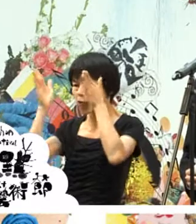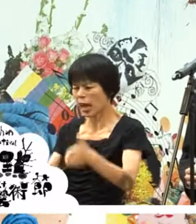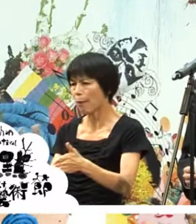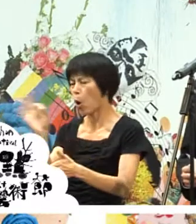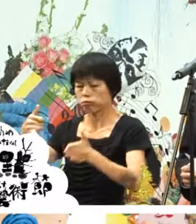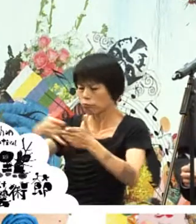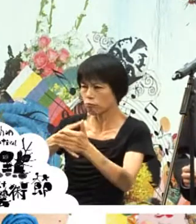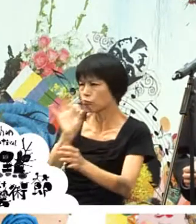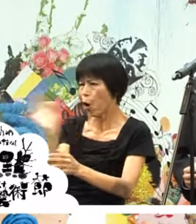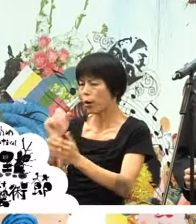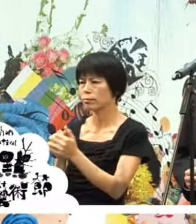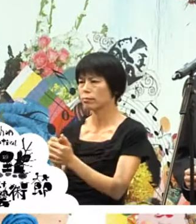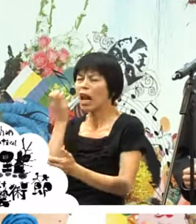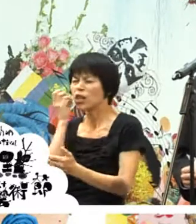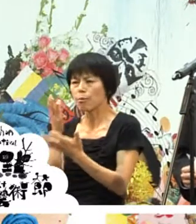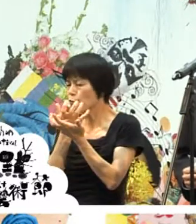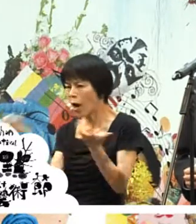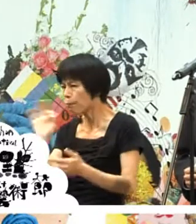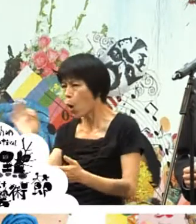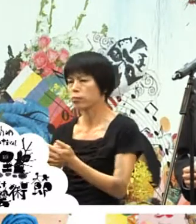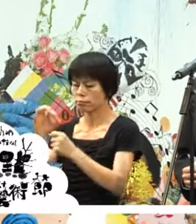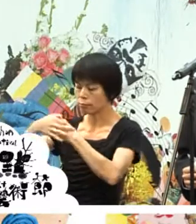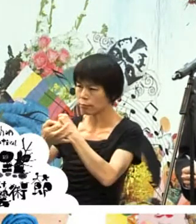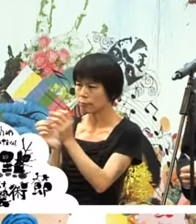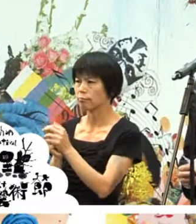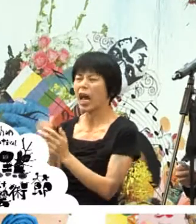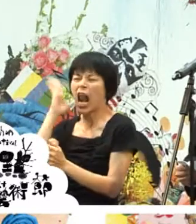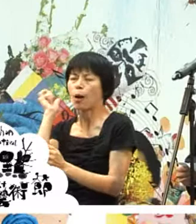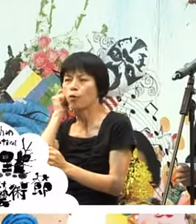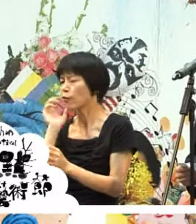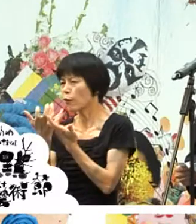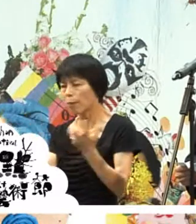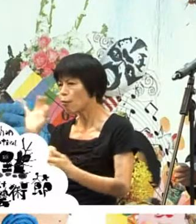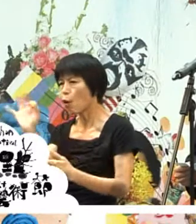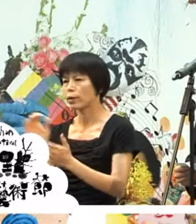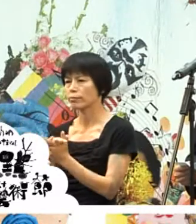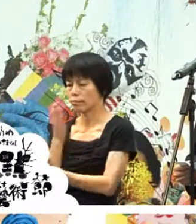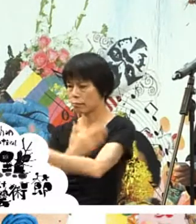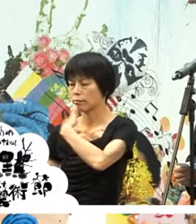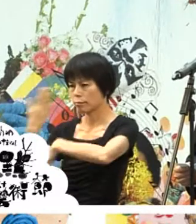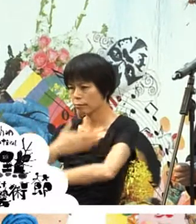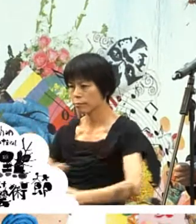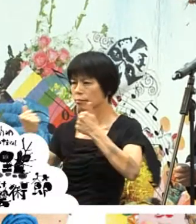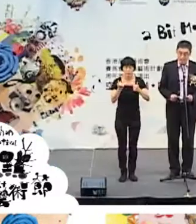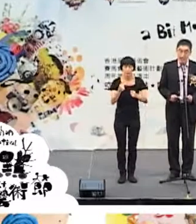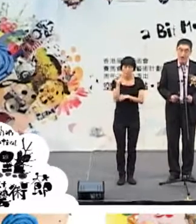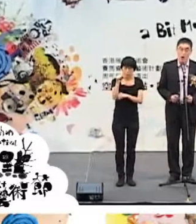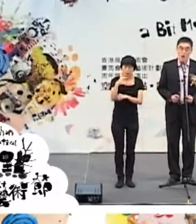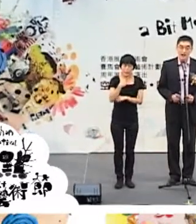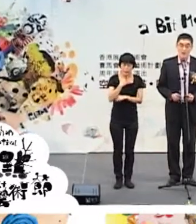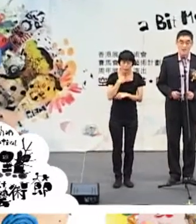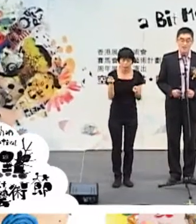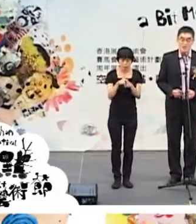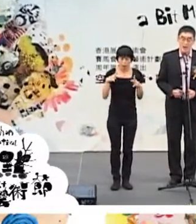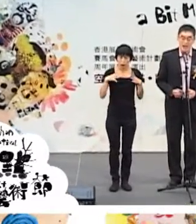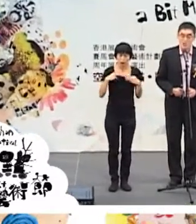界限、無分年齡、國籍、性別，相見人士都應該是享